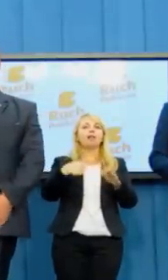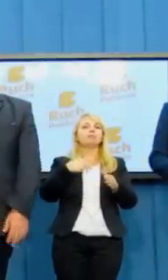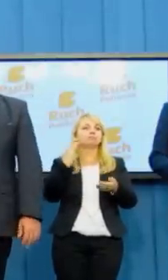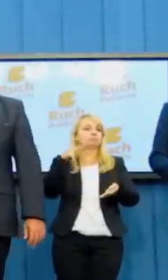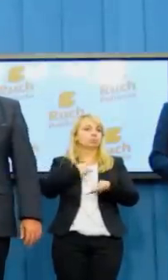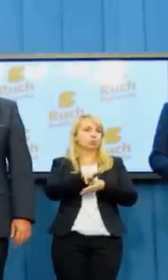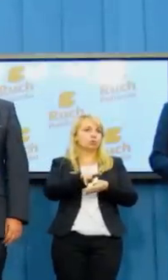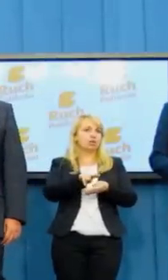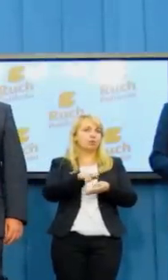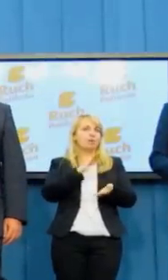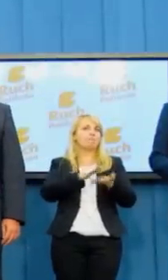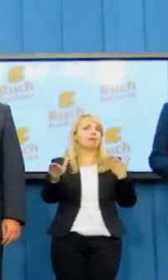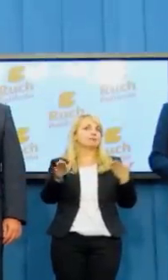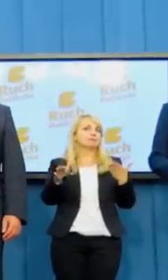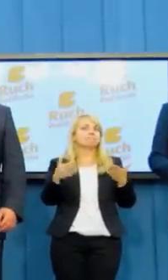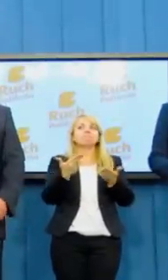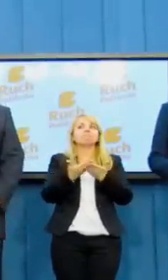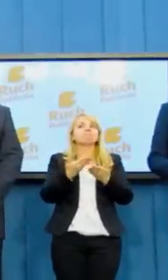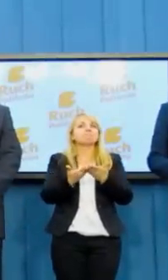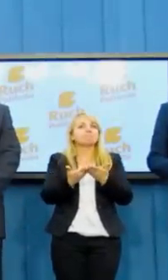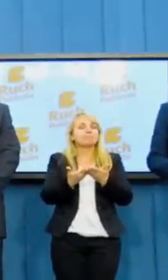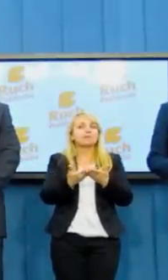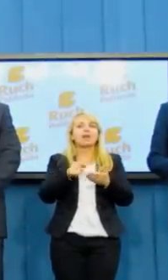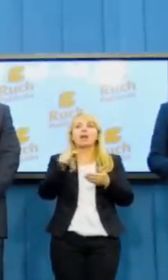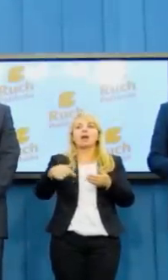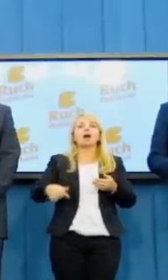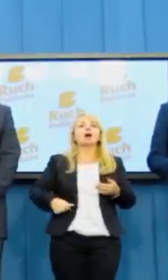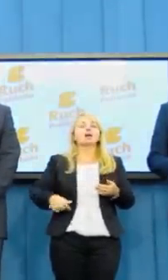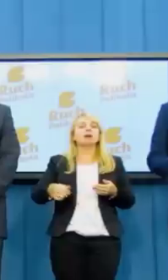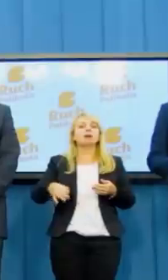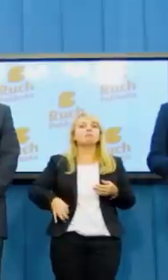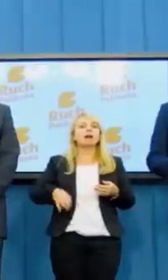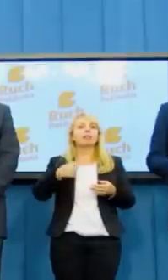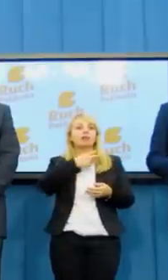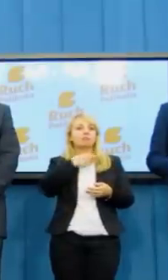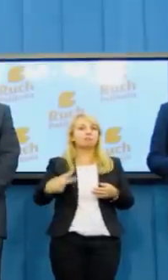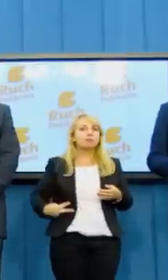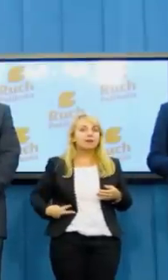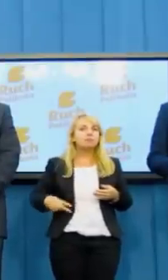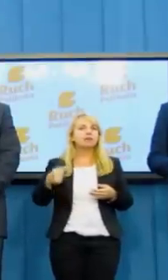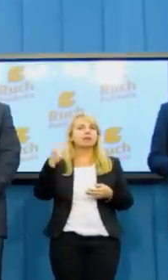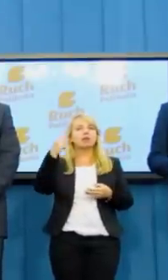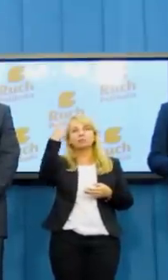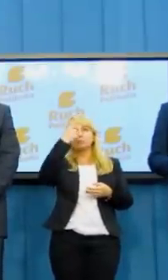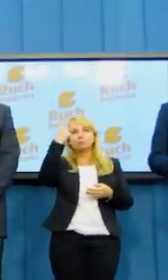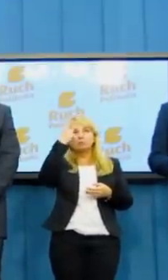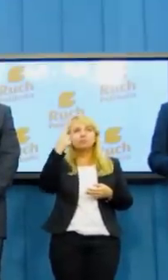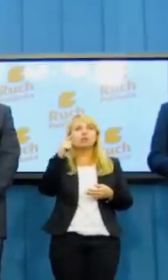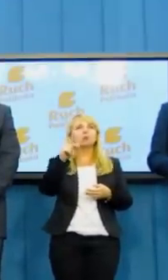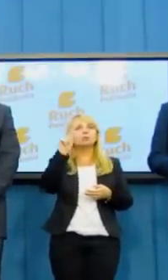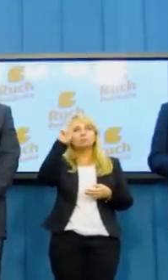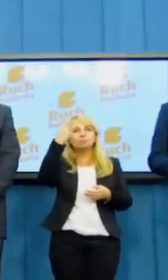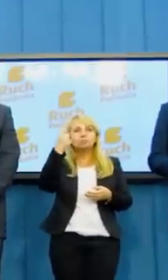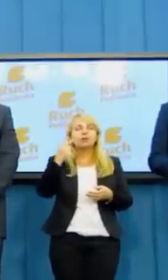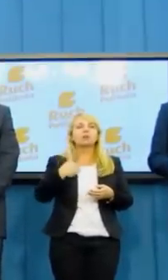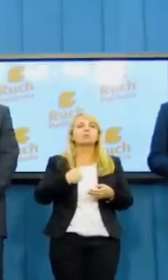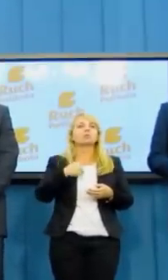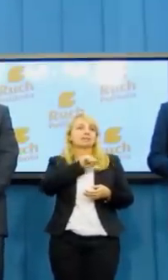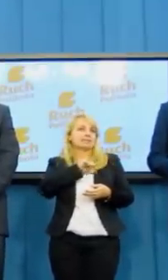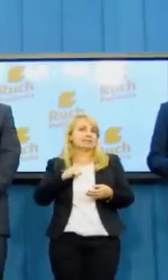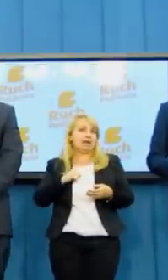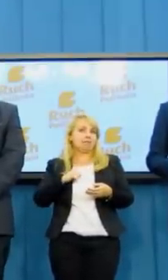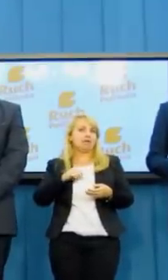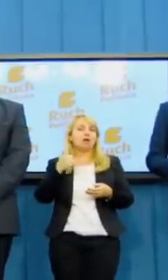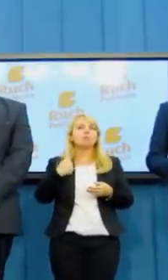Domyślam się, że stało się tak dlatego, że pan premier przypomniał sobie, że kilka lat temu sam taki projekt zgłaszał jako projekt Platformy